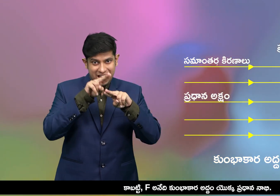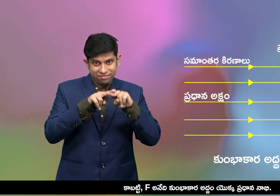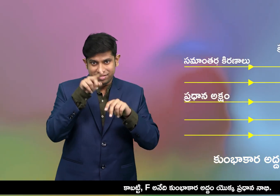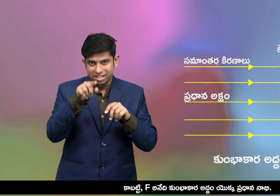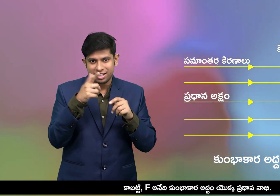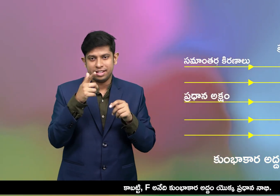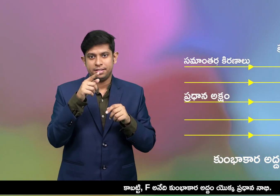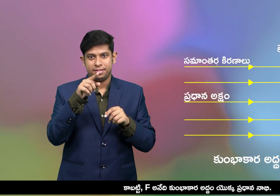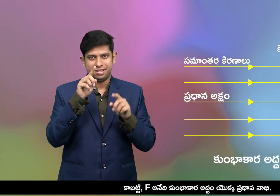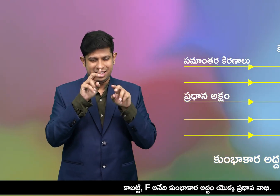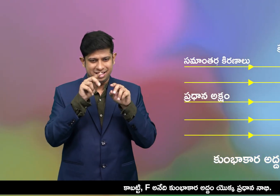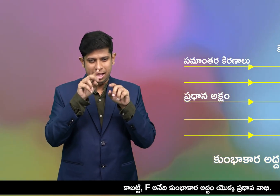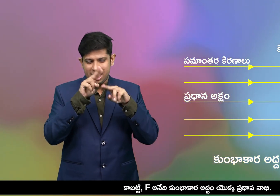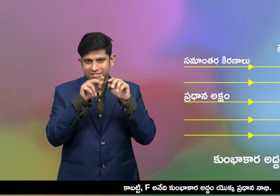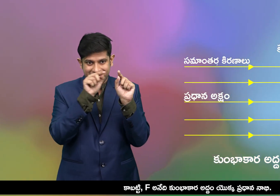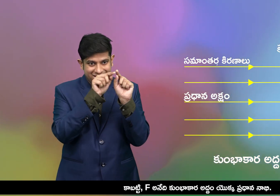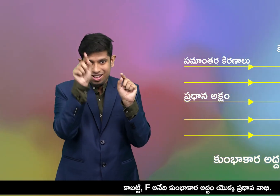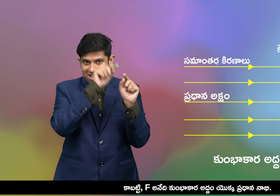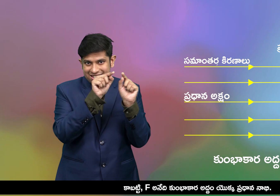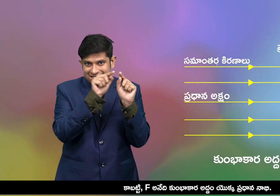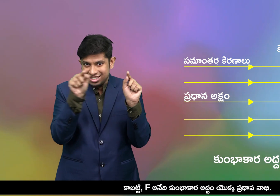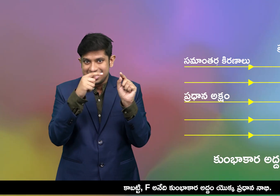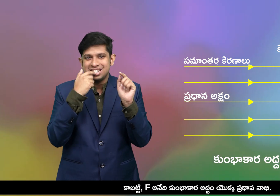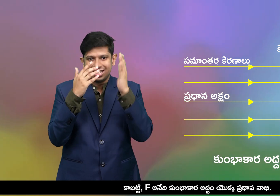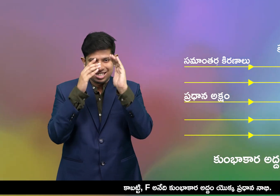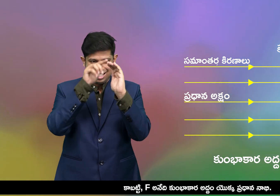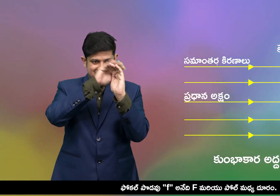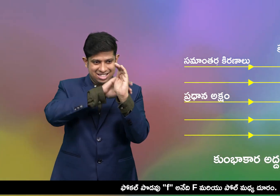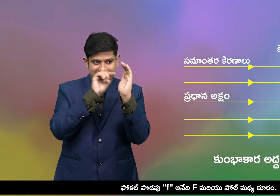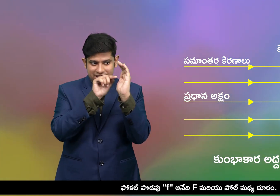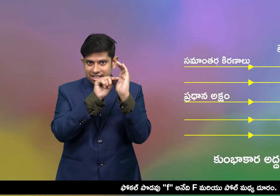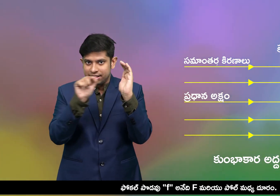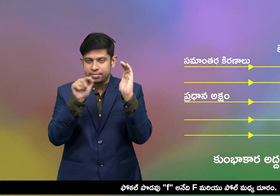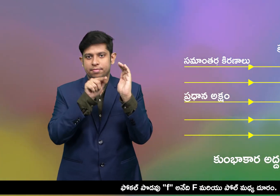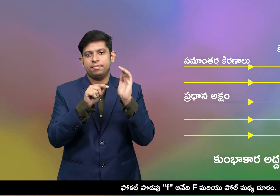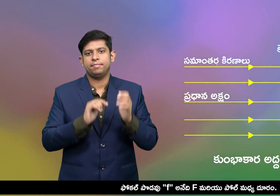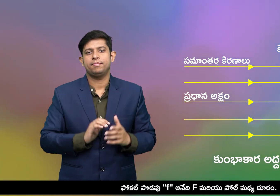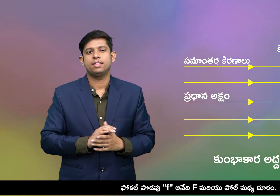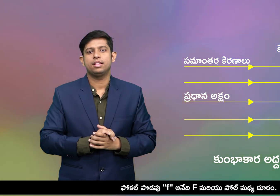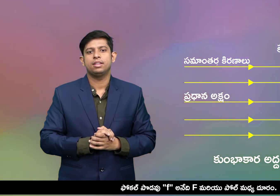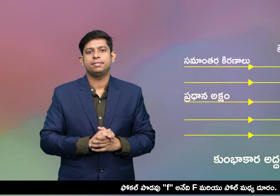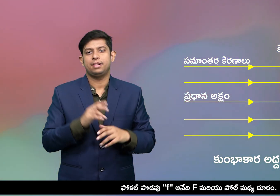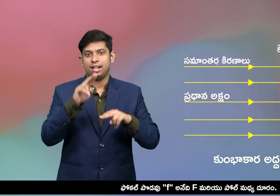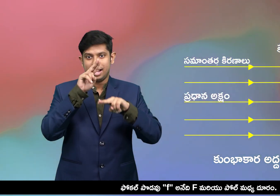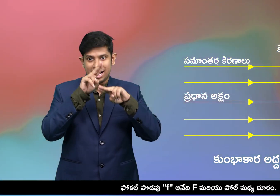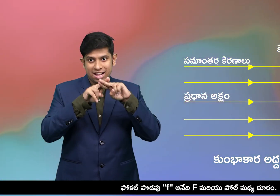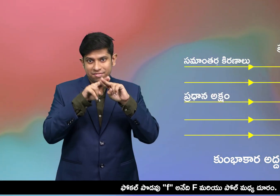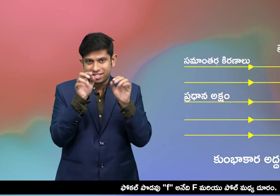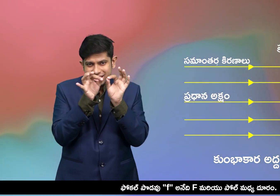కాబట్టి ఎఫ్ అనేది కుంభాకార అద్దం యొక్క ప్రధాన నాభి. ఫోకల్ పొడవు ఎఫ్ అనేది ఎఫ్ మరియు పోల్